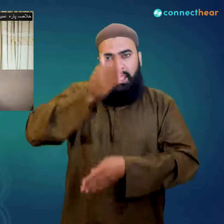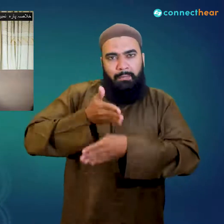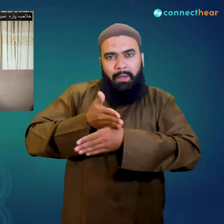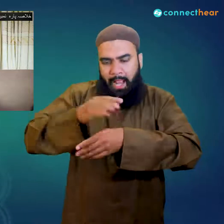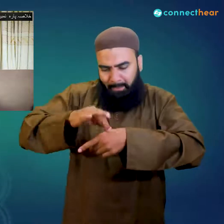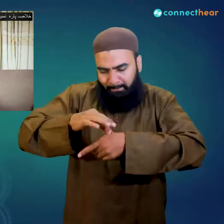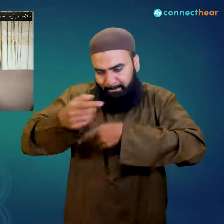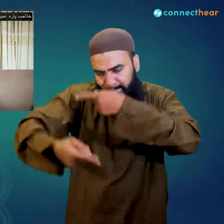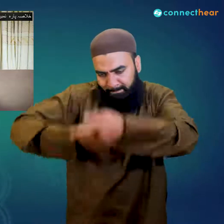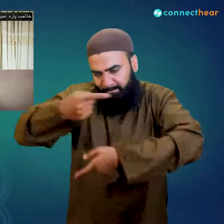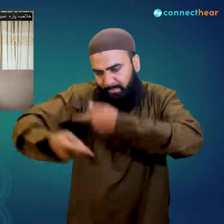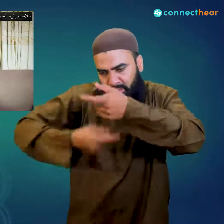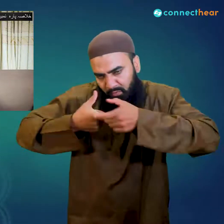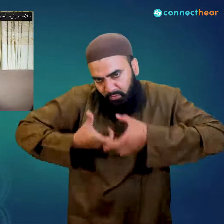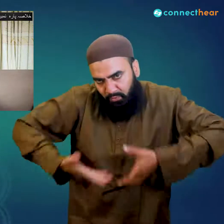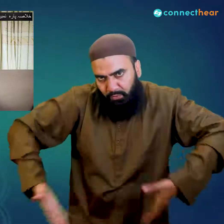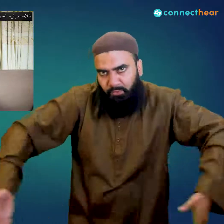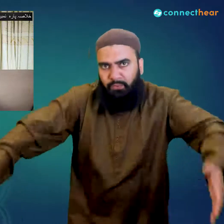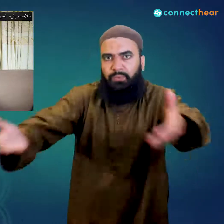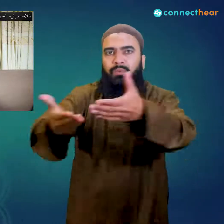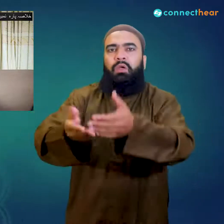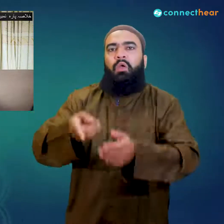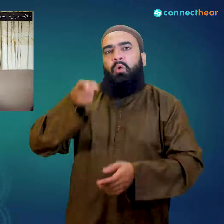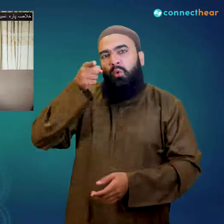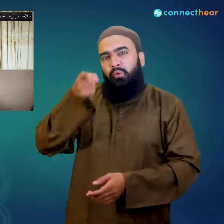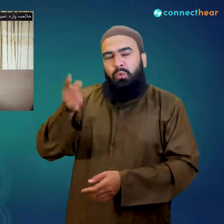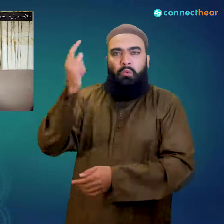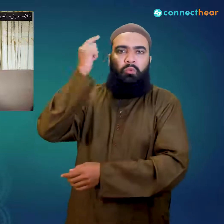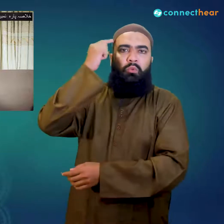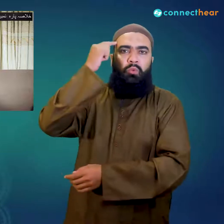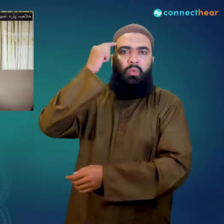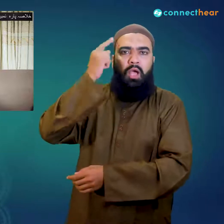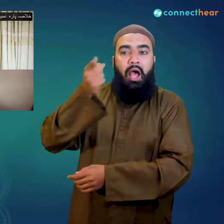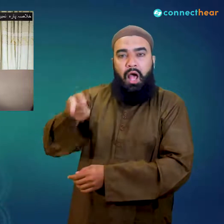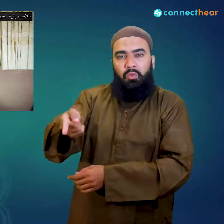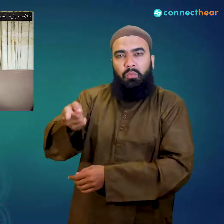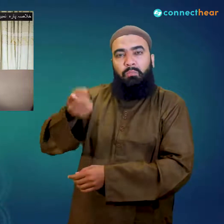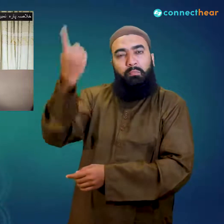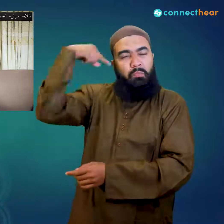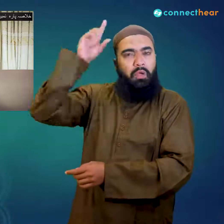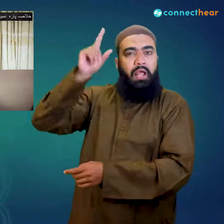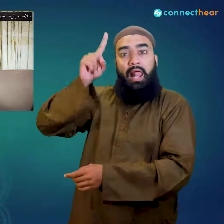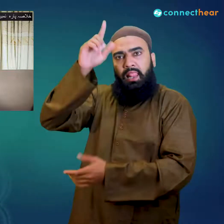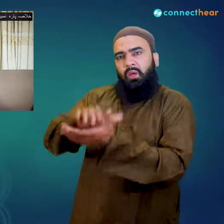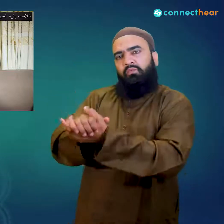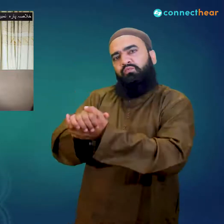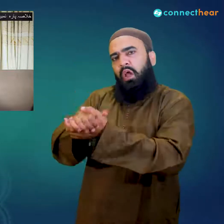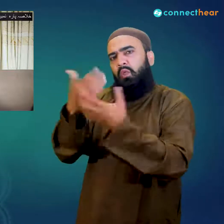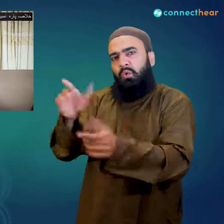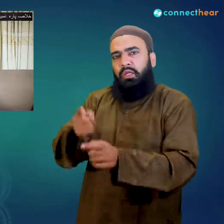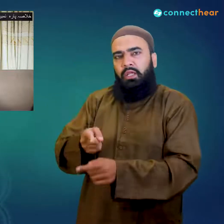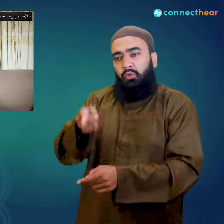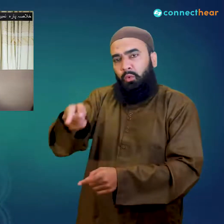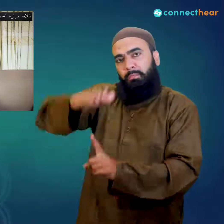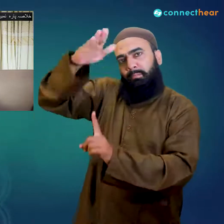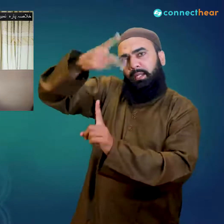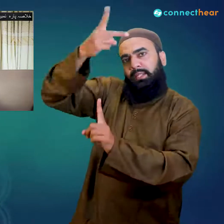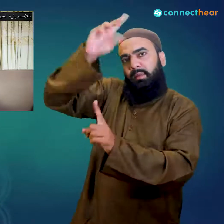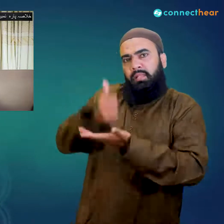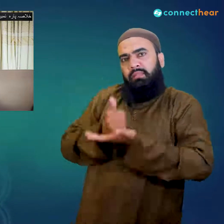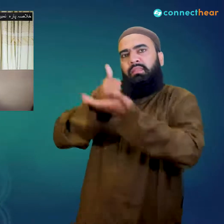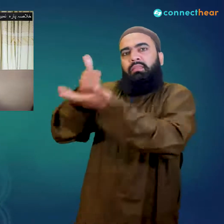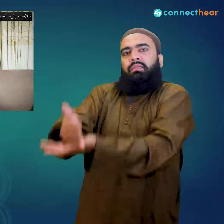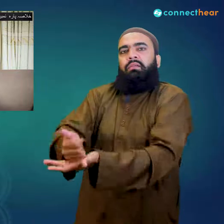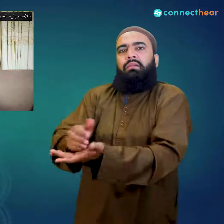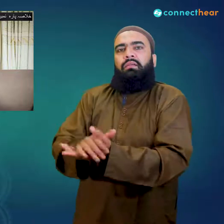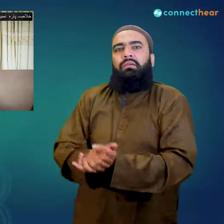التی انعمت علیکم، بنی اسرائیل کو یاد دلایا کہ اللہ نے تمہیں تمام جہان والوں پر، امتوں پر فضیلت ایک طرح کی